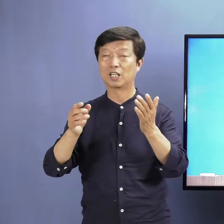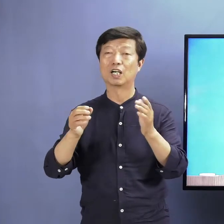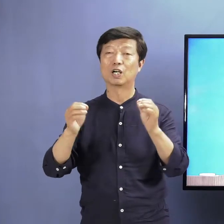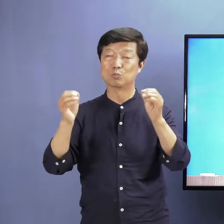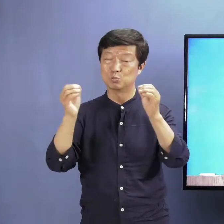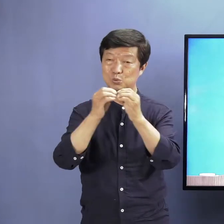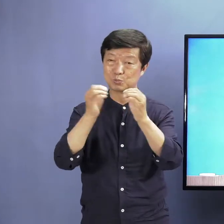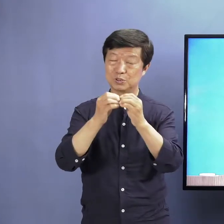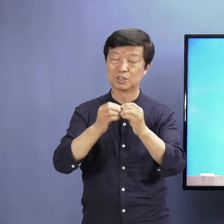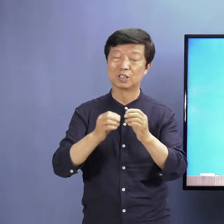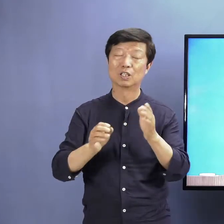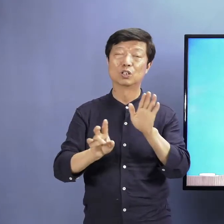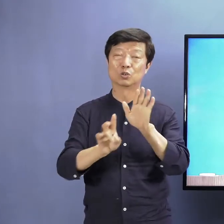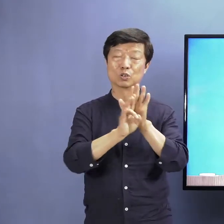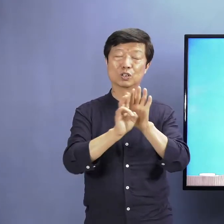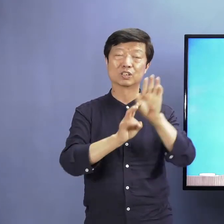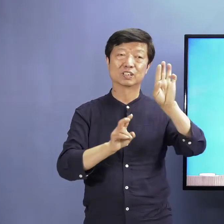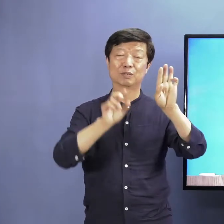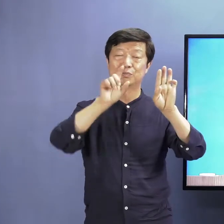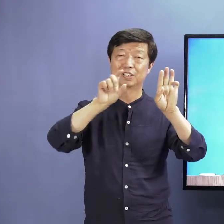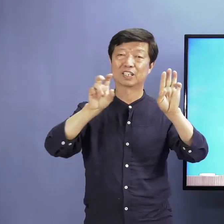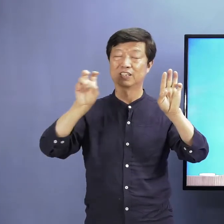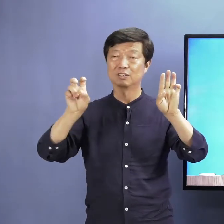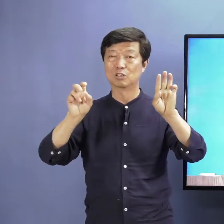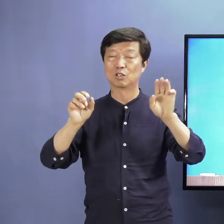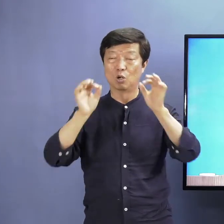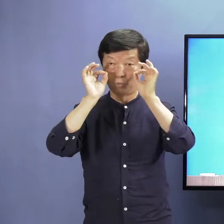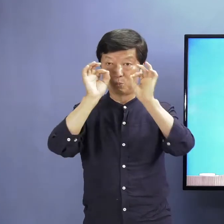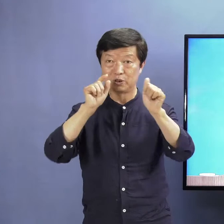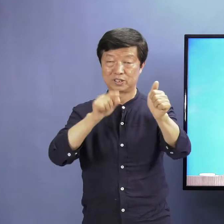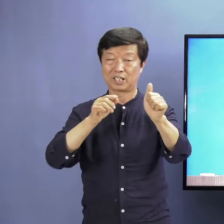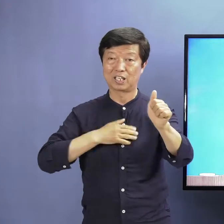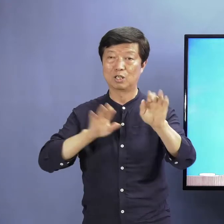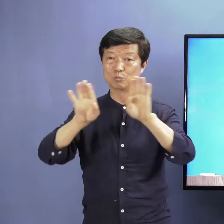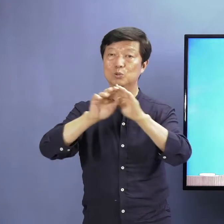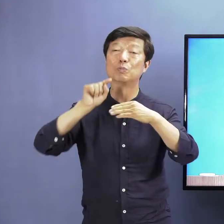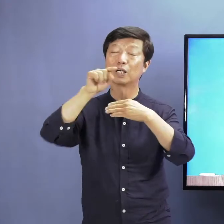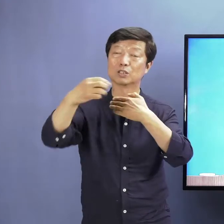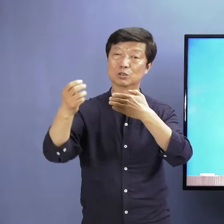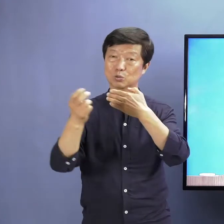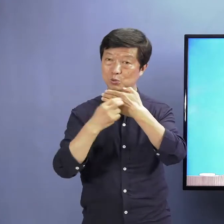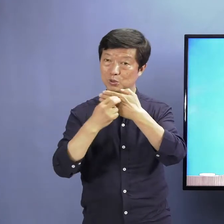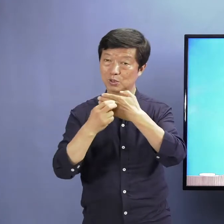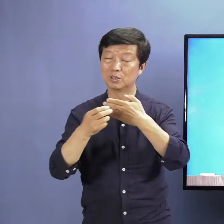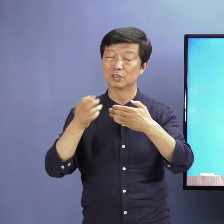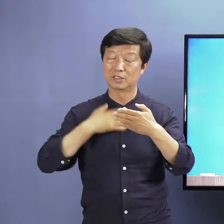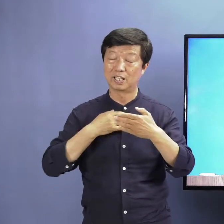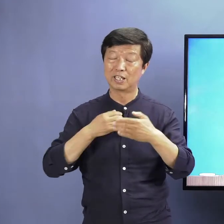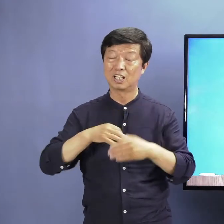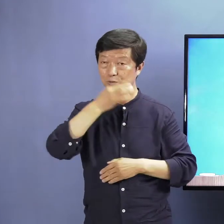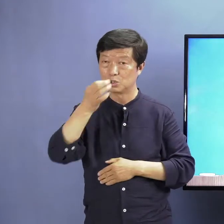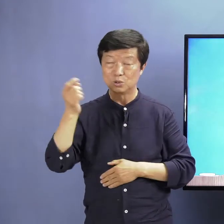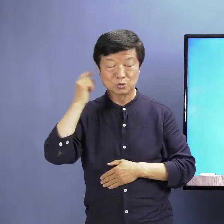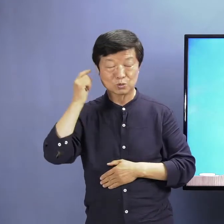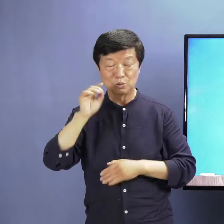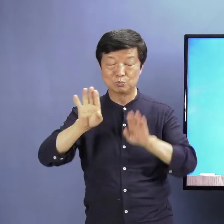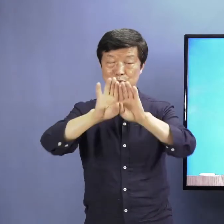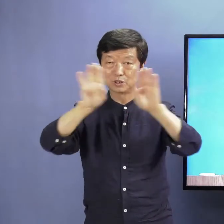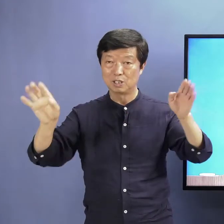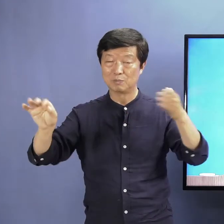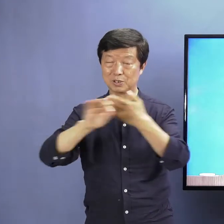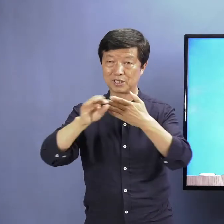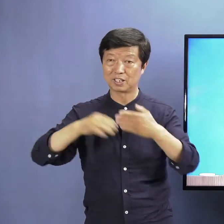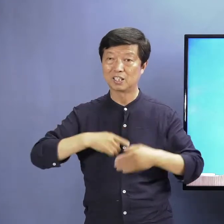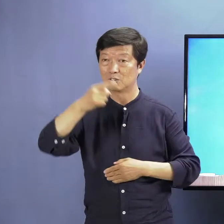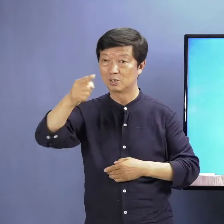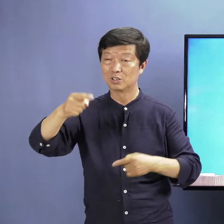요한계시록 3장 20절 볼지어다 내가 문 밖에서 두드리노니 누구든지 내 음성을 듣고 문을 열면 내가 그에게로 들어가 그와 더불어